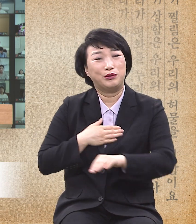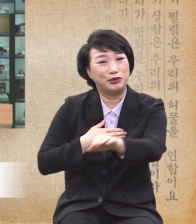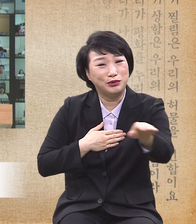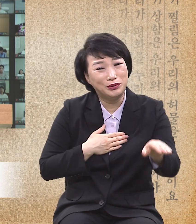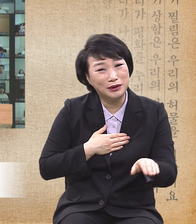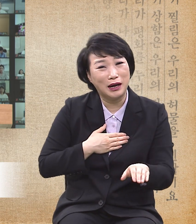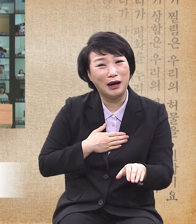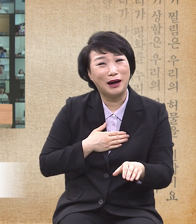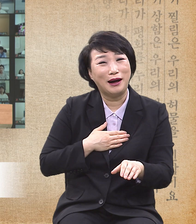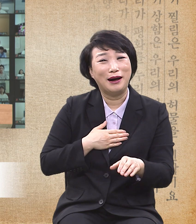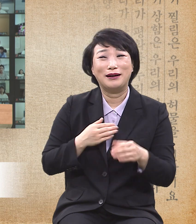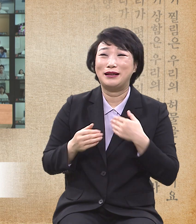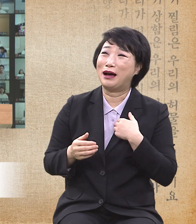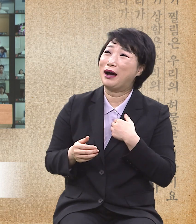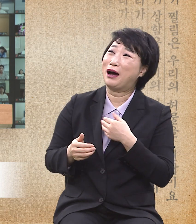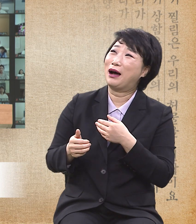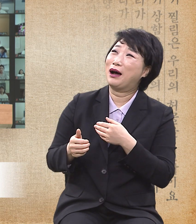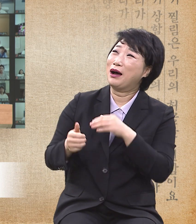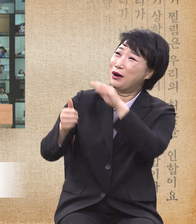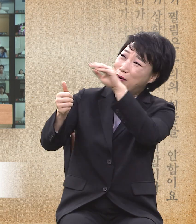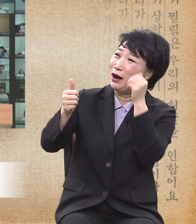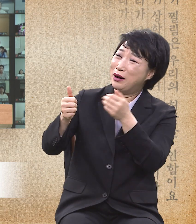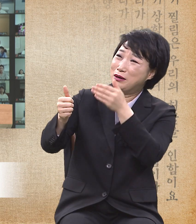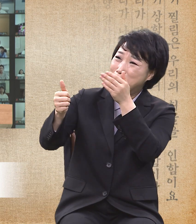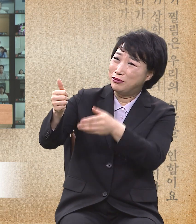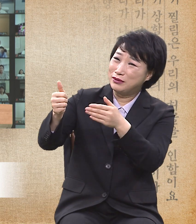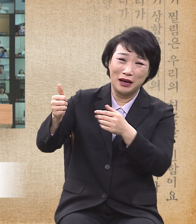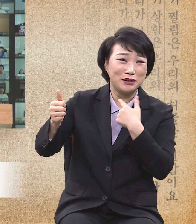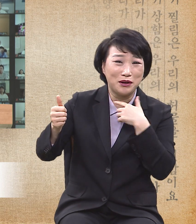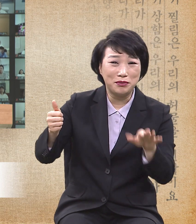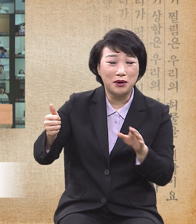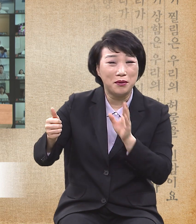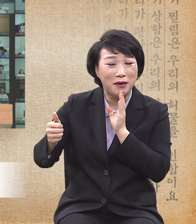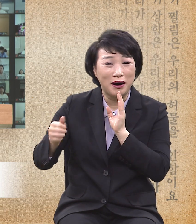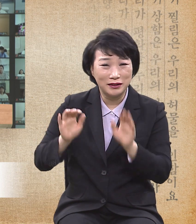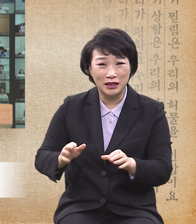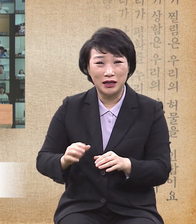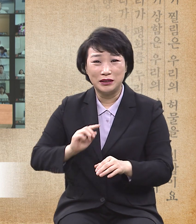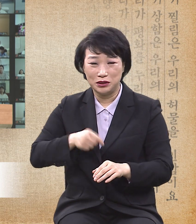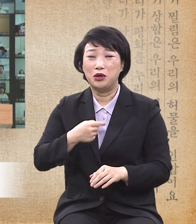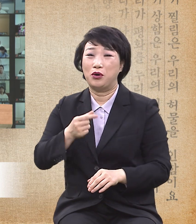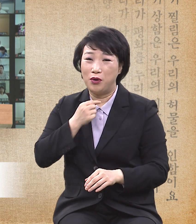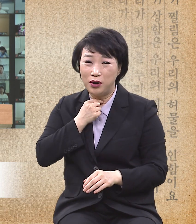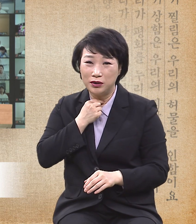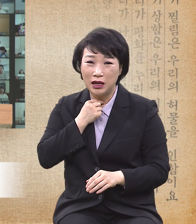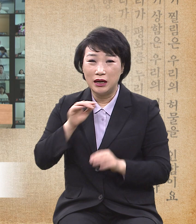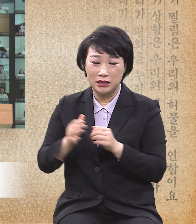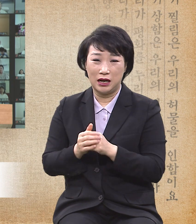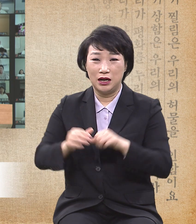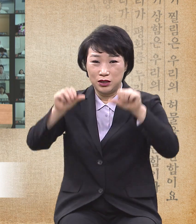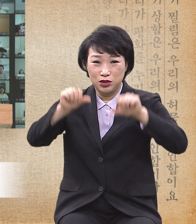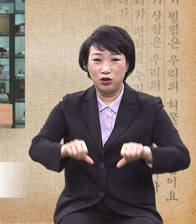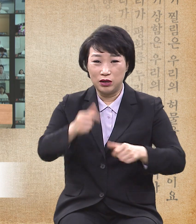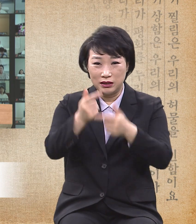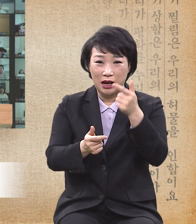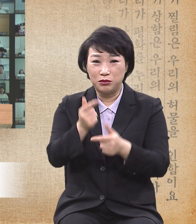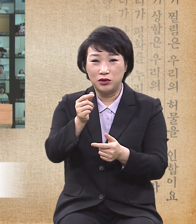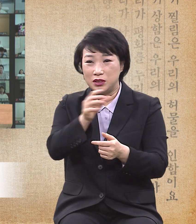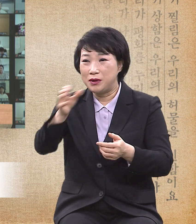우리가 요구한 바도 아닌데 자원하셔서 저주의 나무 십자가에서